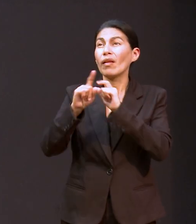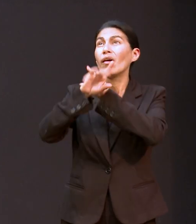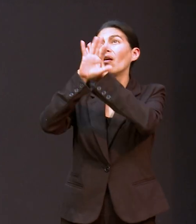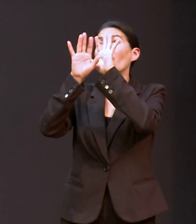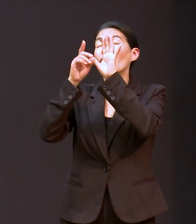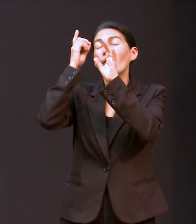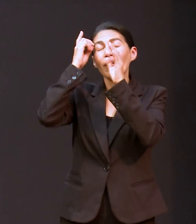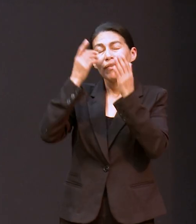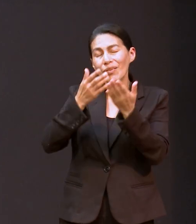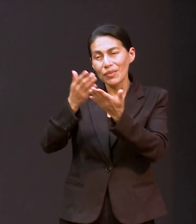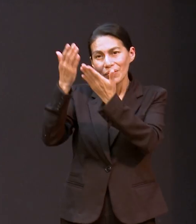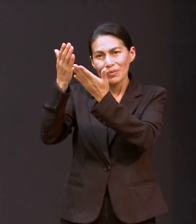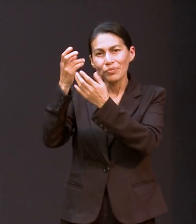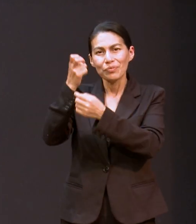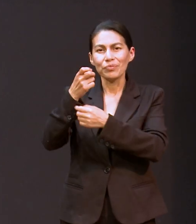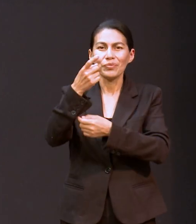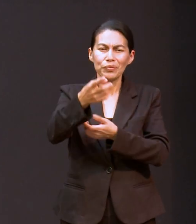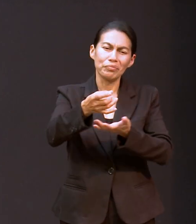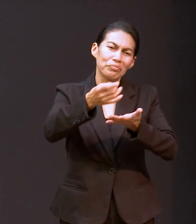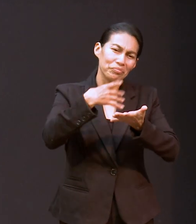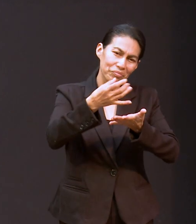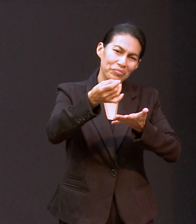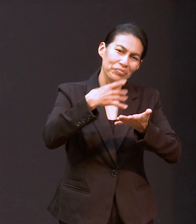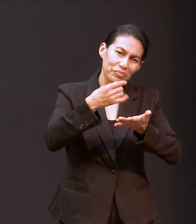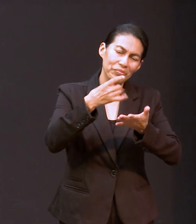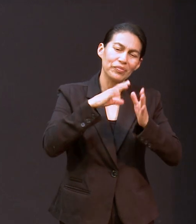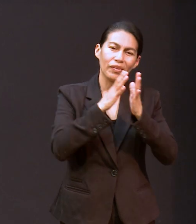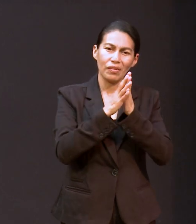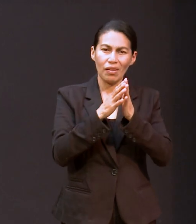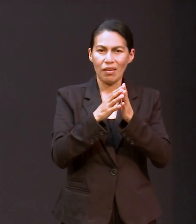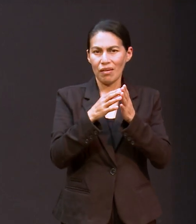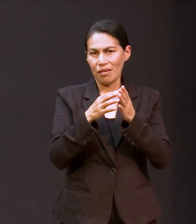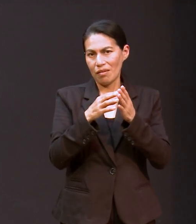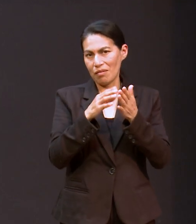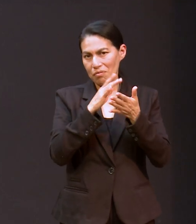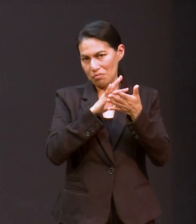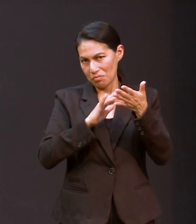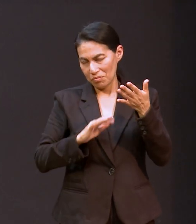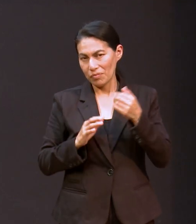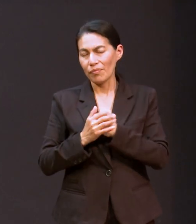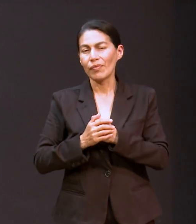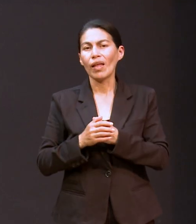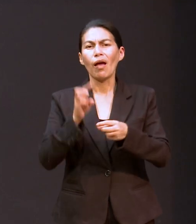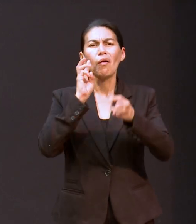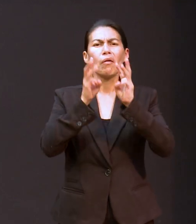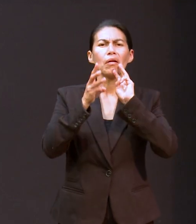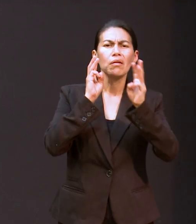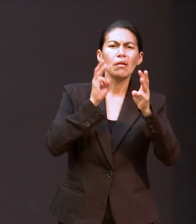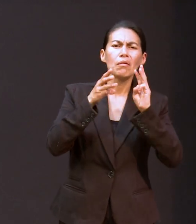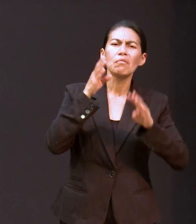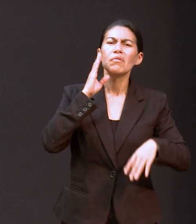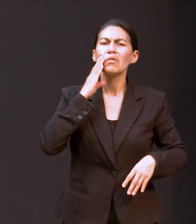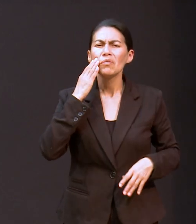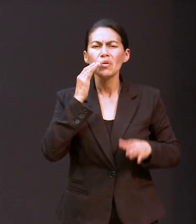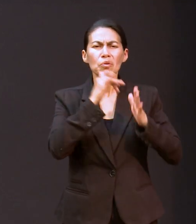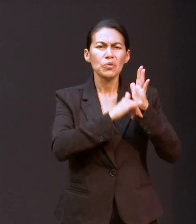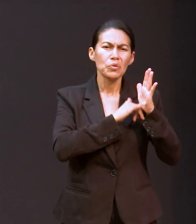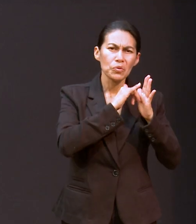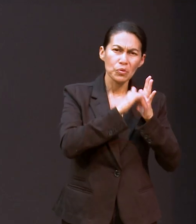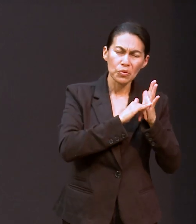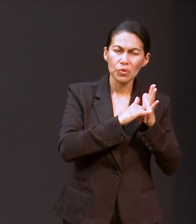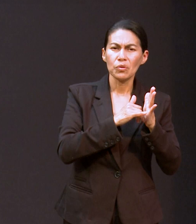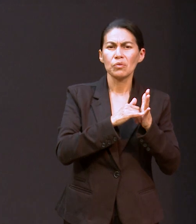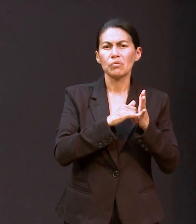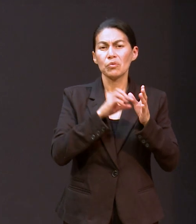Envíalo a los medios que están pasando o Irán pasando en pantalla para que todos podamos saber